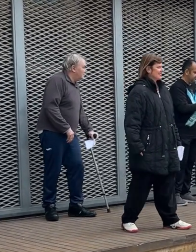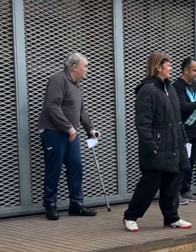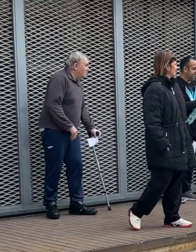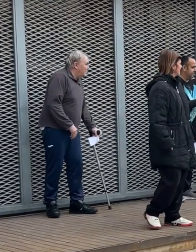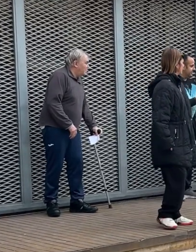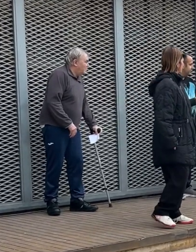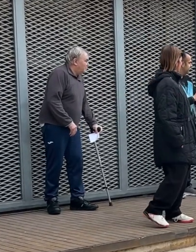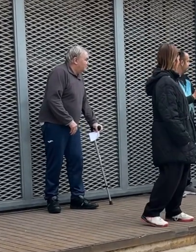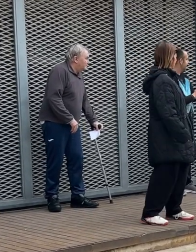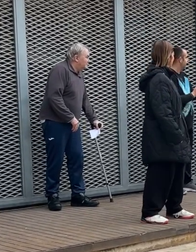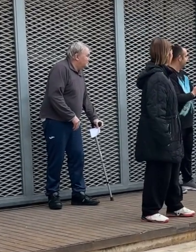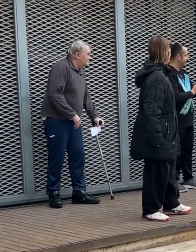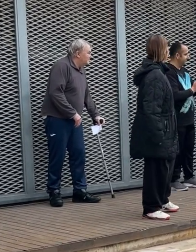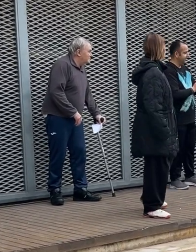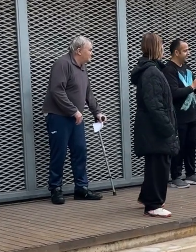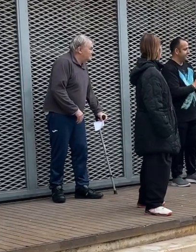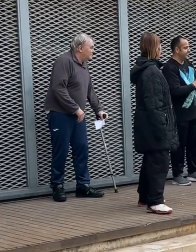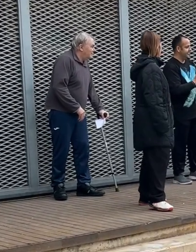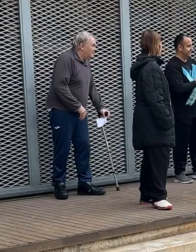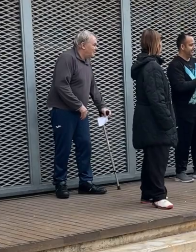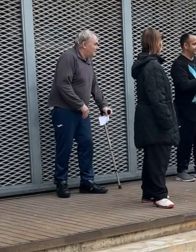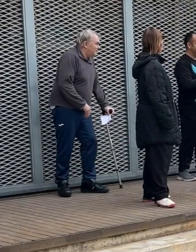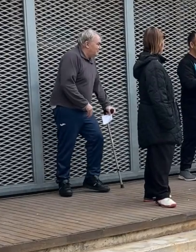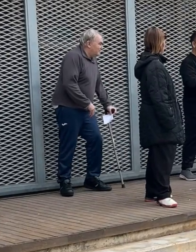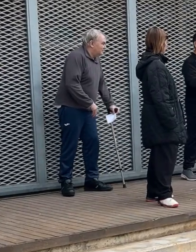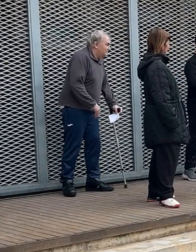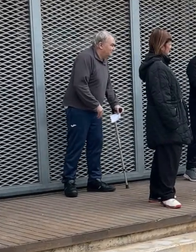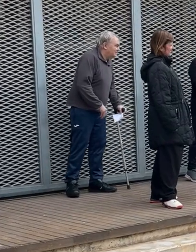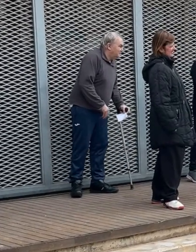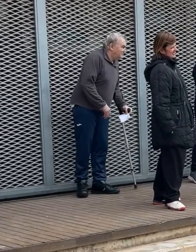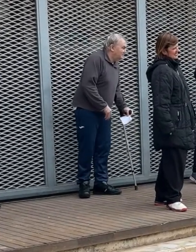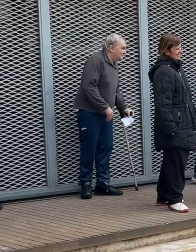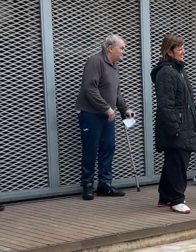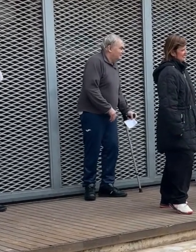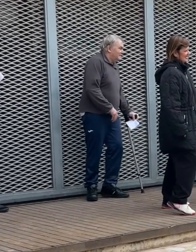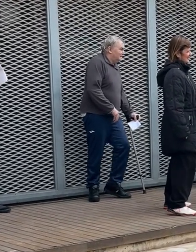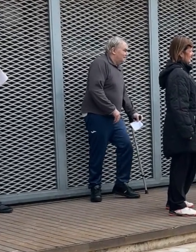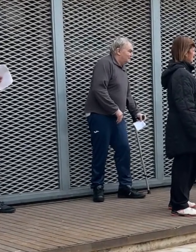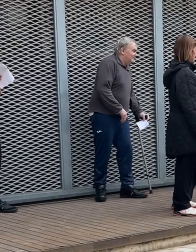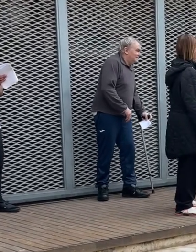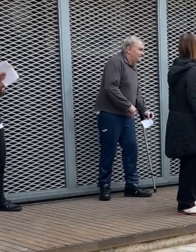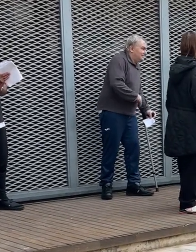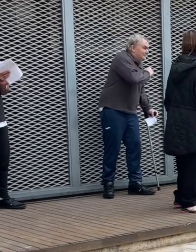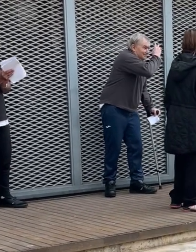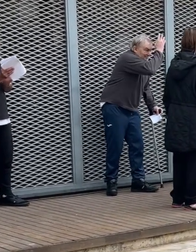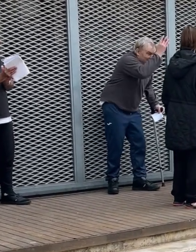Kevin, aquí escondido. Aquí tenemos a Daniel.